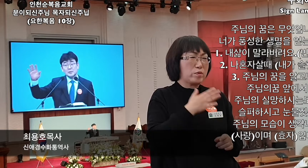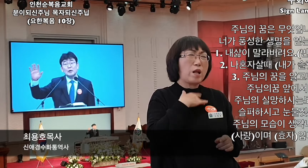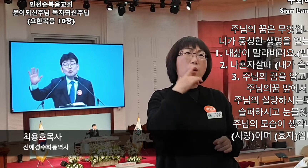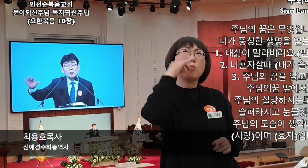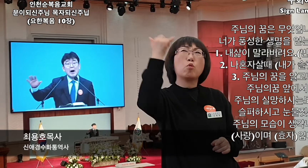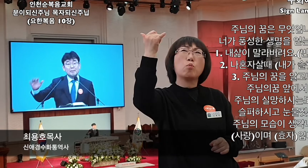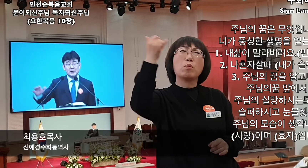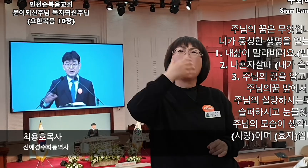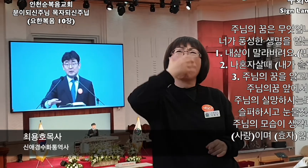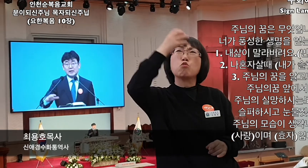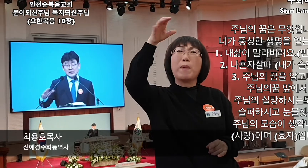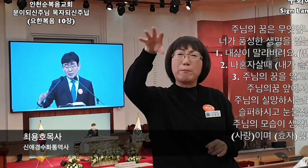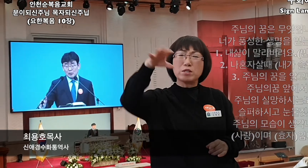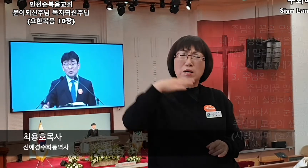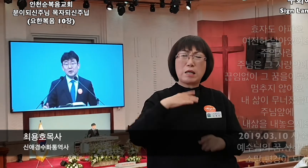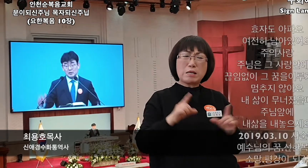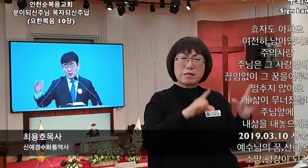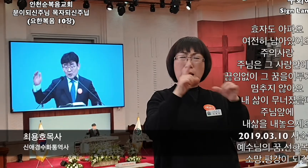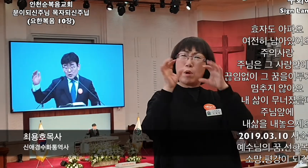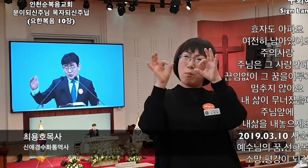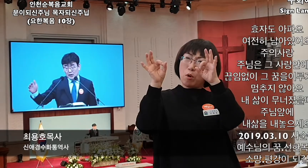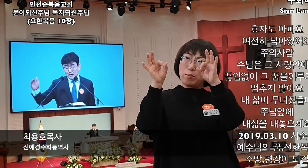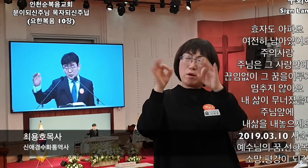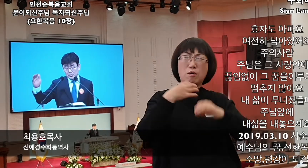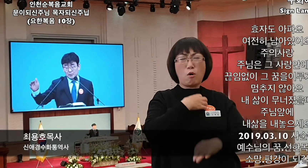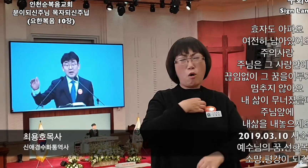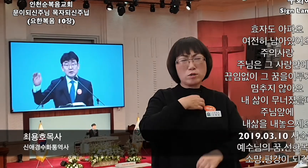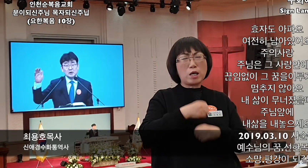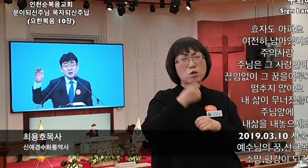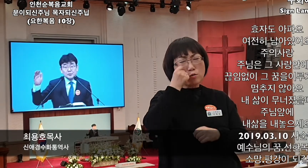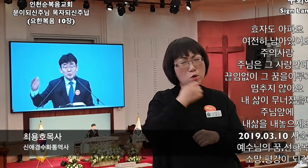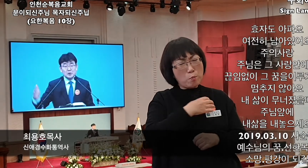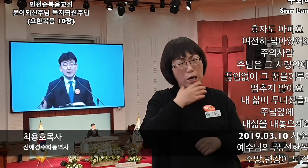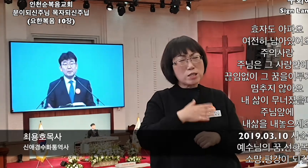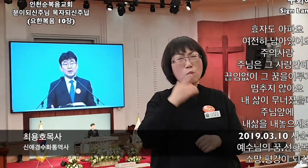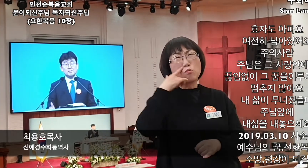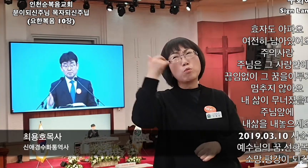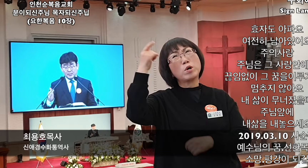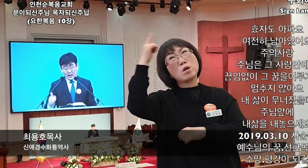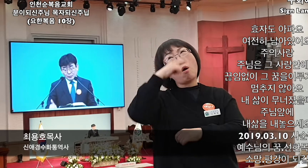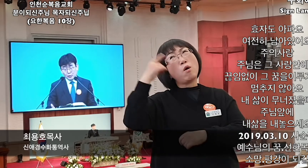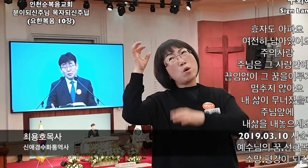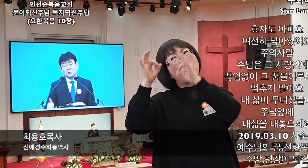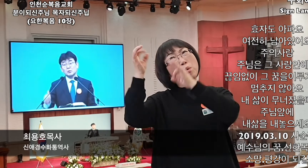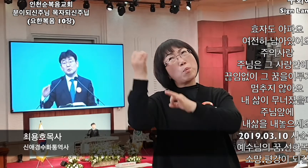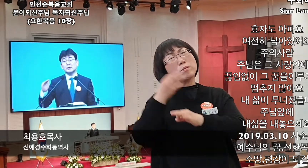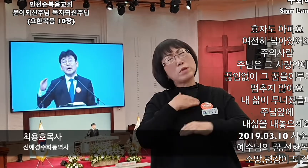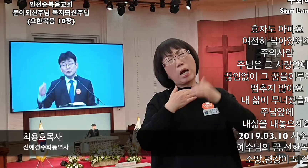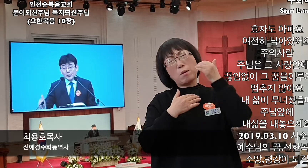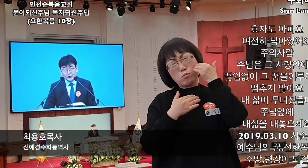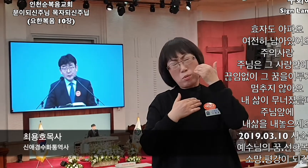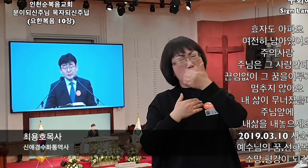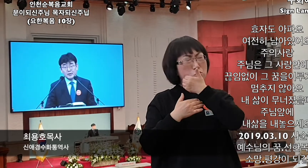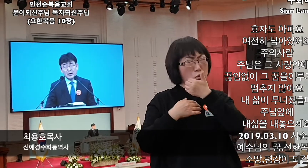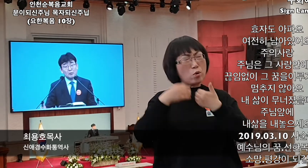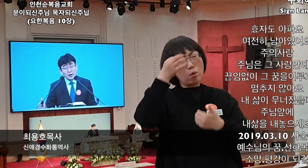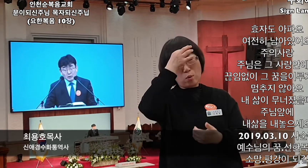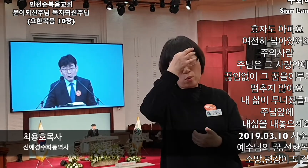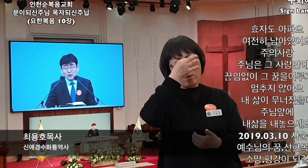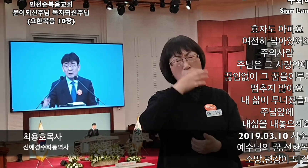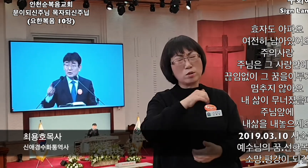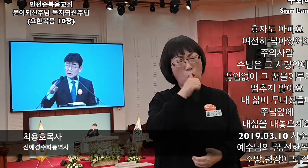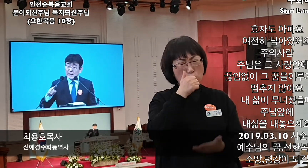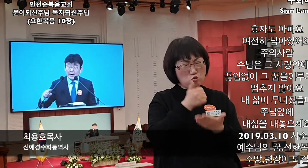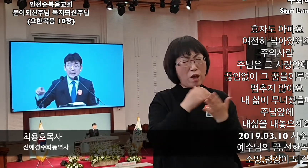내 부모님의 꿈 앞에서 내 삶을 놓으면 걱정하시고 슬퍼하시는 그 부모님 앞에 내가 부끄럽고 내가 죄스럽습니다. 왜